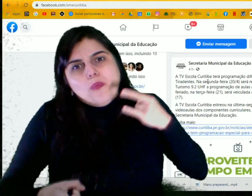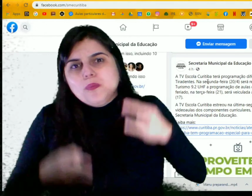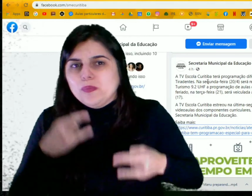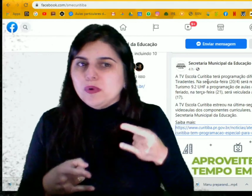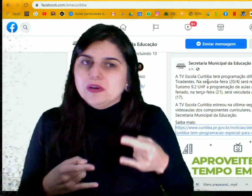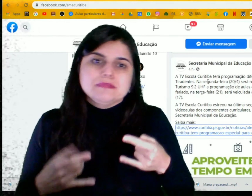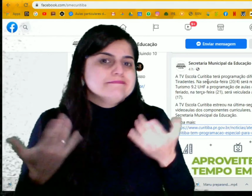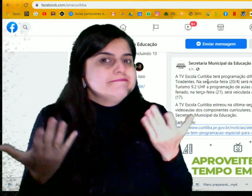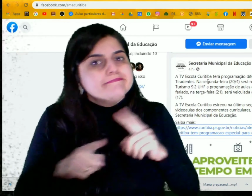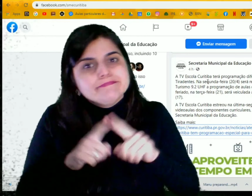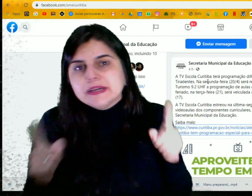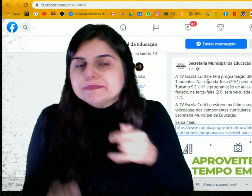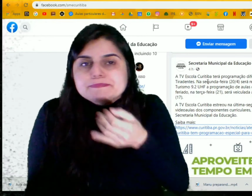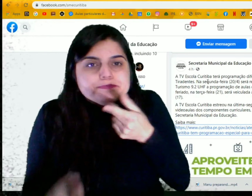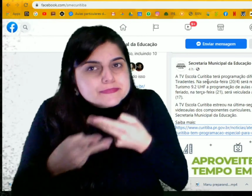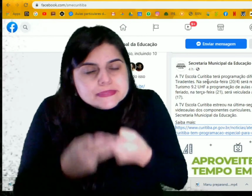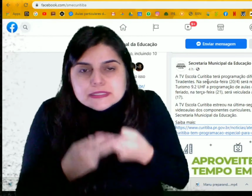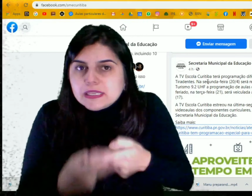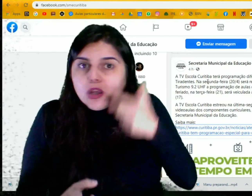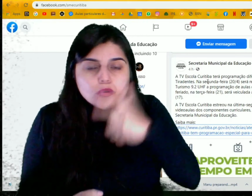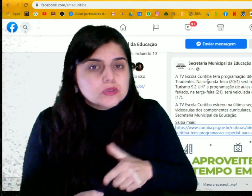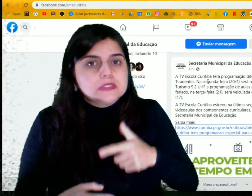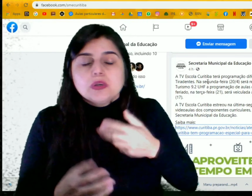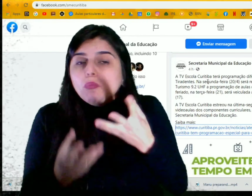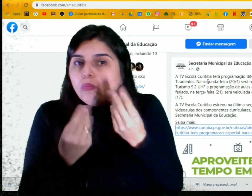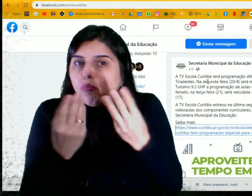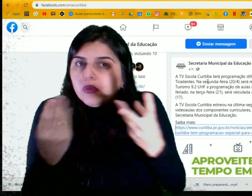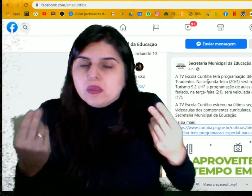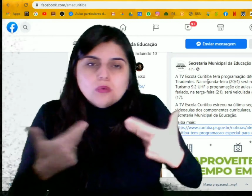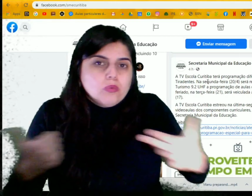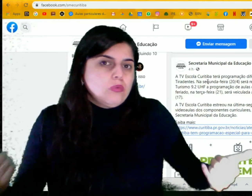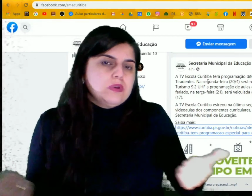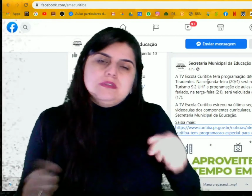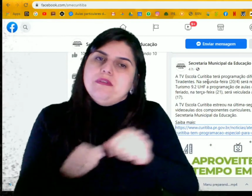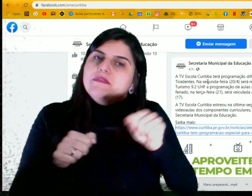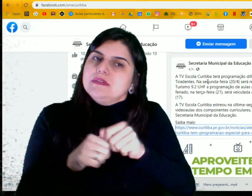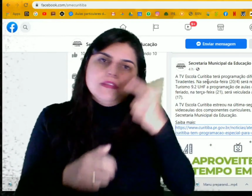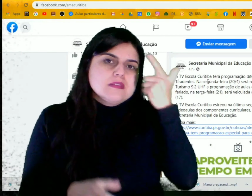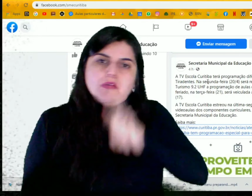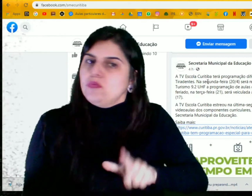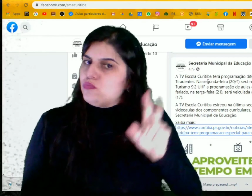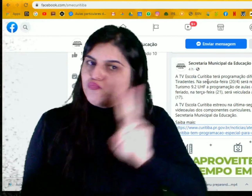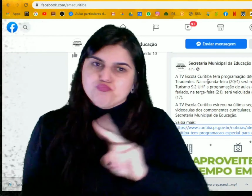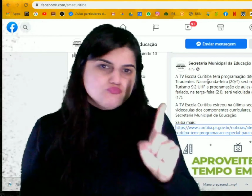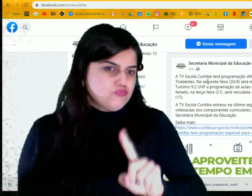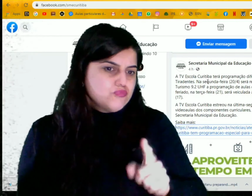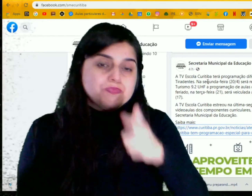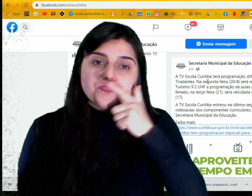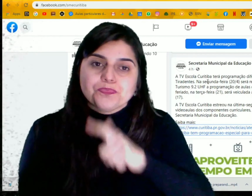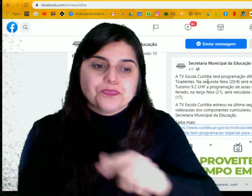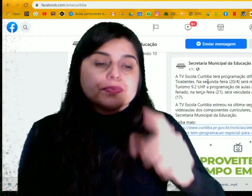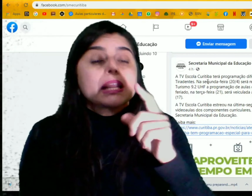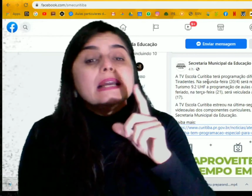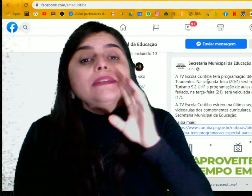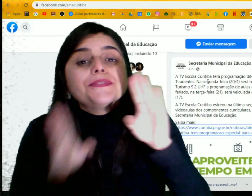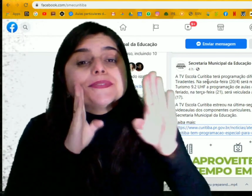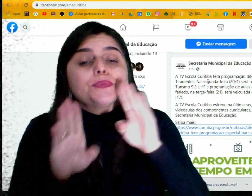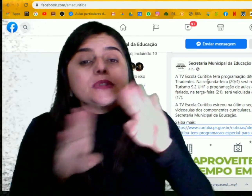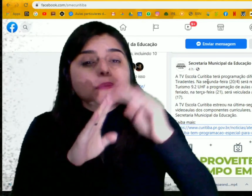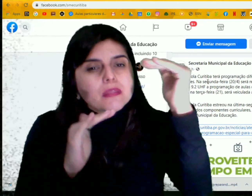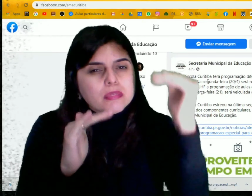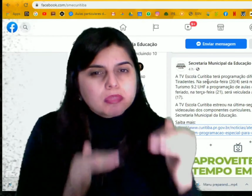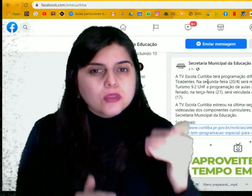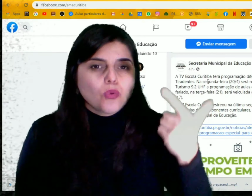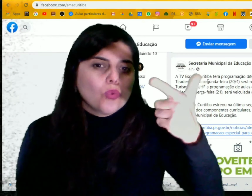educação física, robótica, que ele ama, a gente não conseguiu fazer, então a gente vai aproveitar esse feriado, né, esse tempo para fazer. Mas